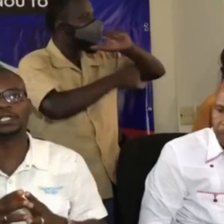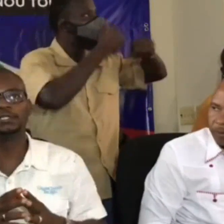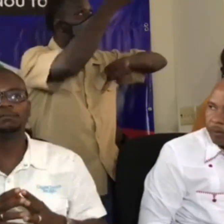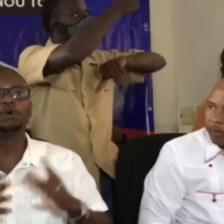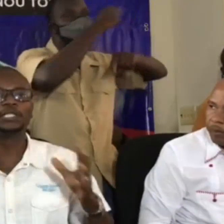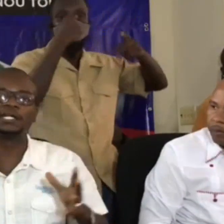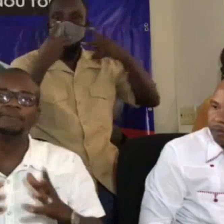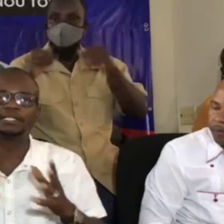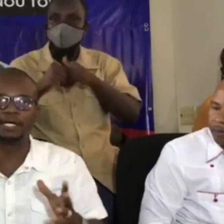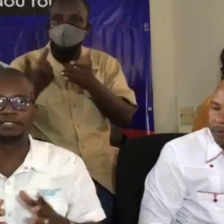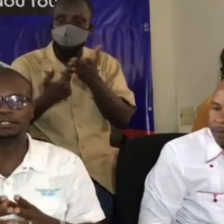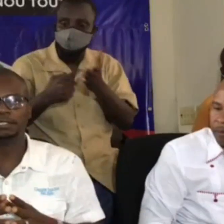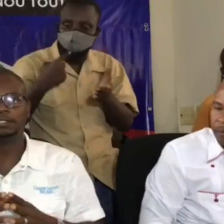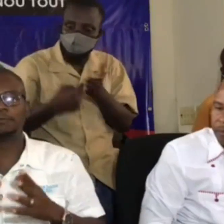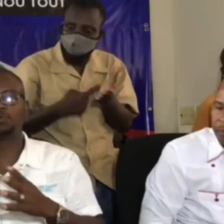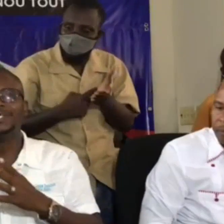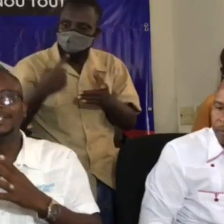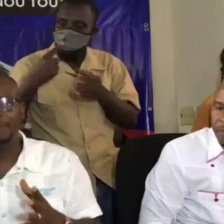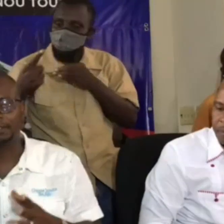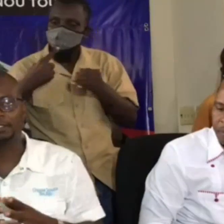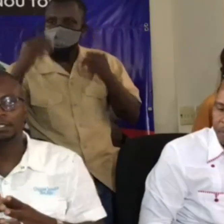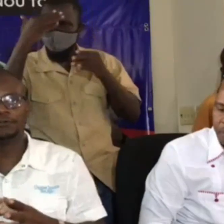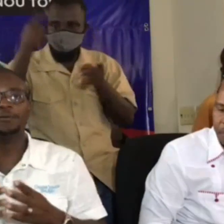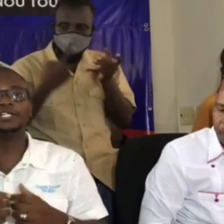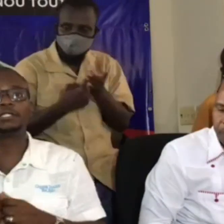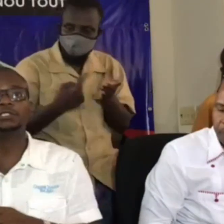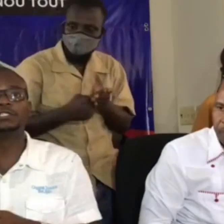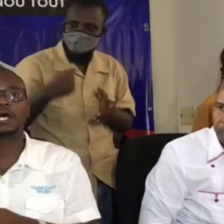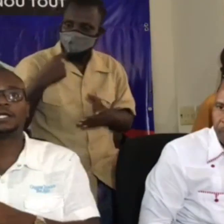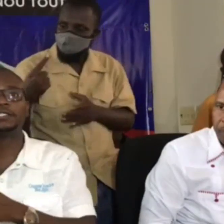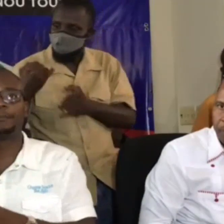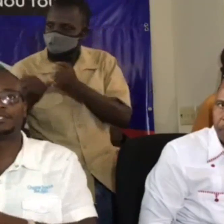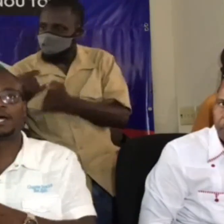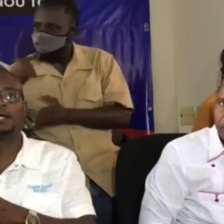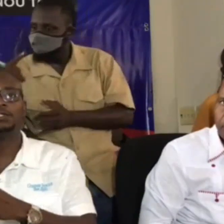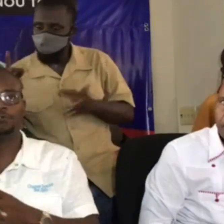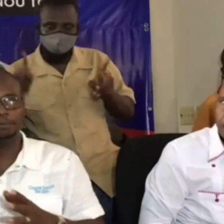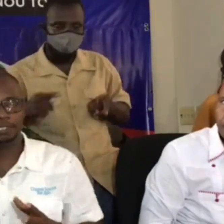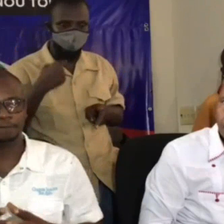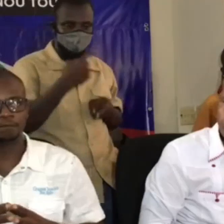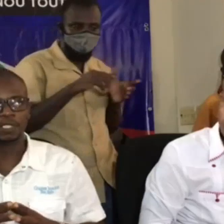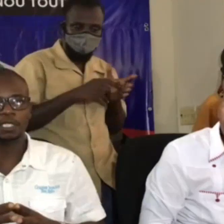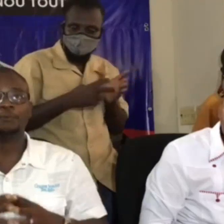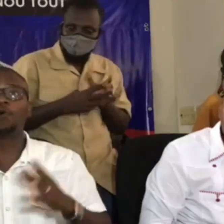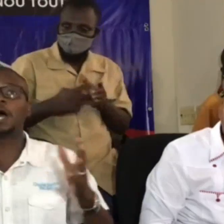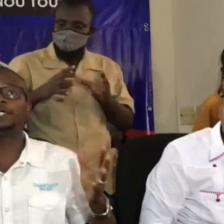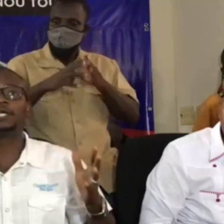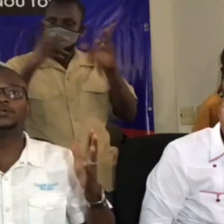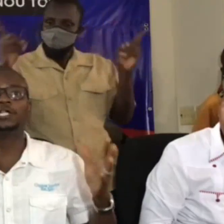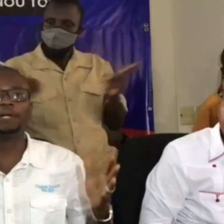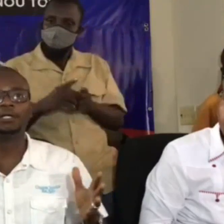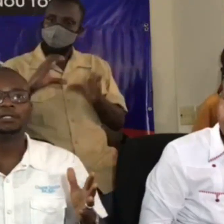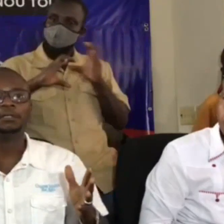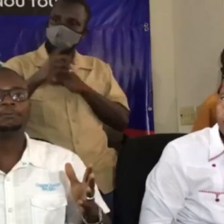tout côté, nous avons une garantie, nous avons joué un remède, phénomène de sécurité, ça, kidnapping ça, je viens le mettre. Et pouvoir